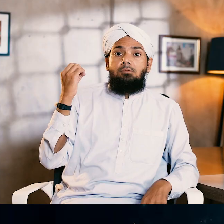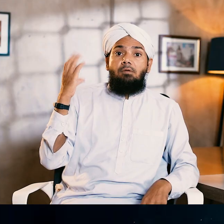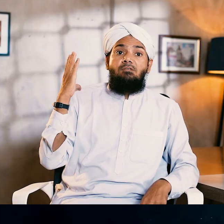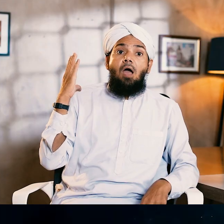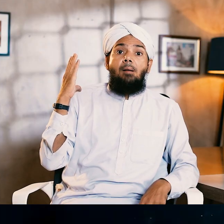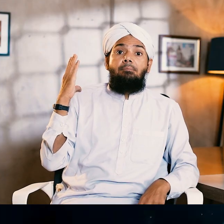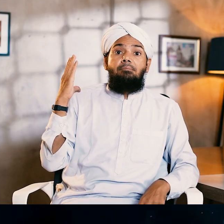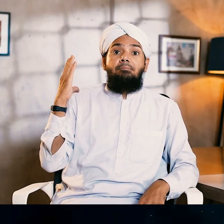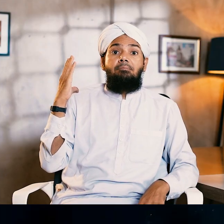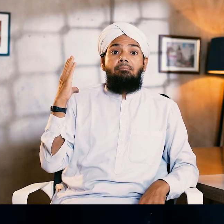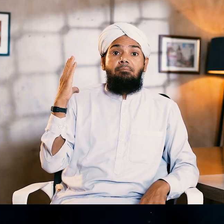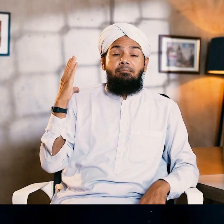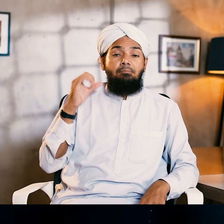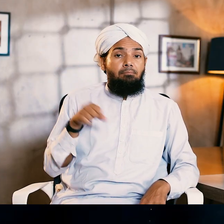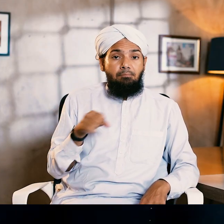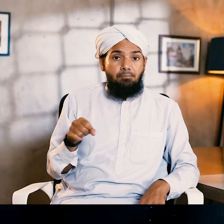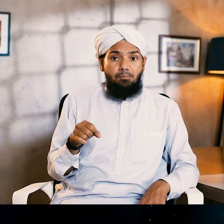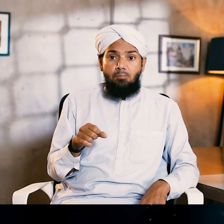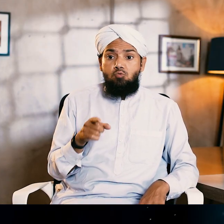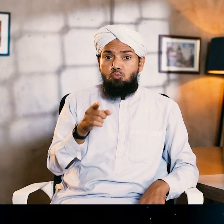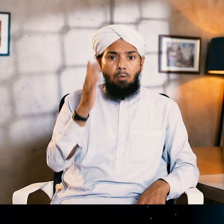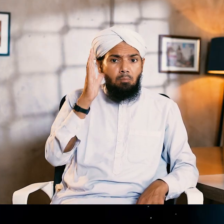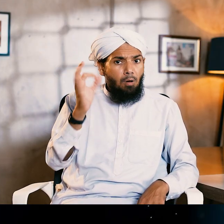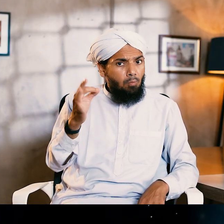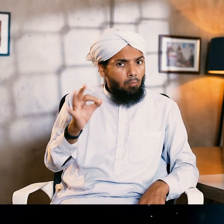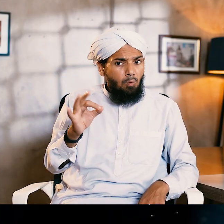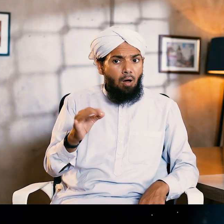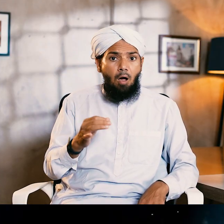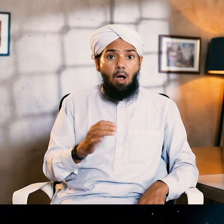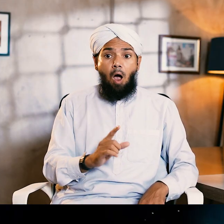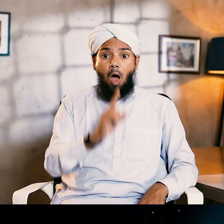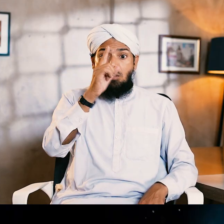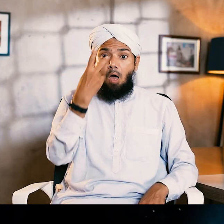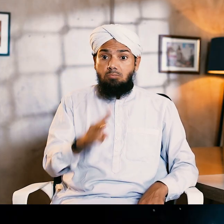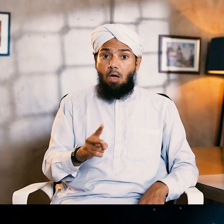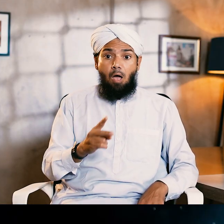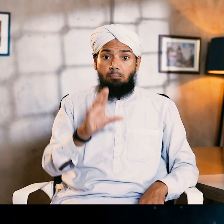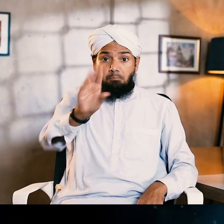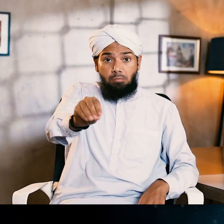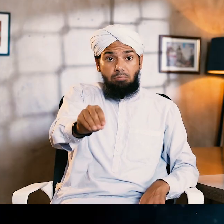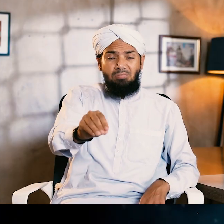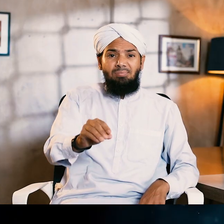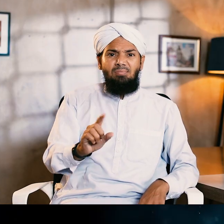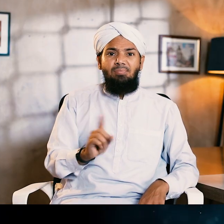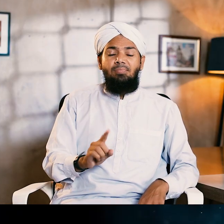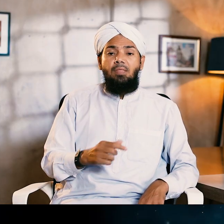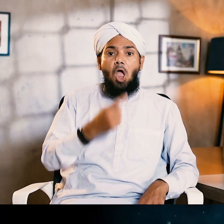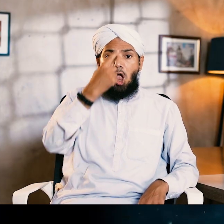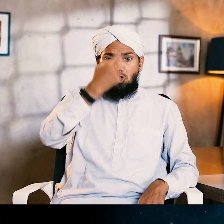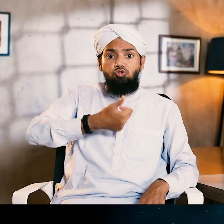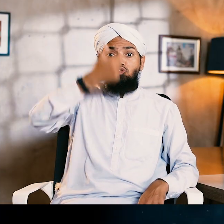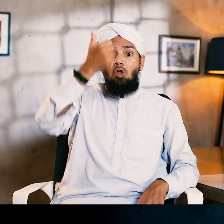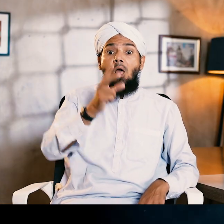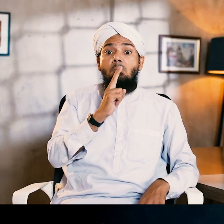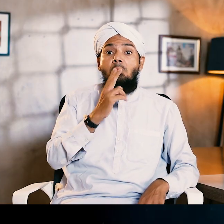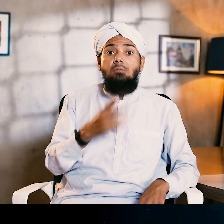نہیں ہے؟ نیکی ہے نا، تو کیا اس پر پابندی ڈالیں گے کہ چونکہ تم نماز نہیں پڑھتے، خبردار جو اللہ کا نام لیا تو انشاءاللہ